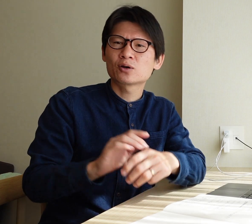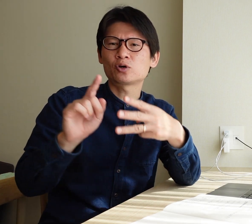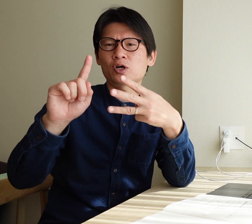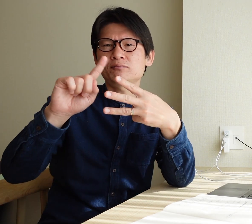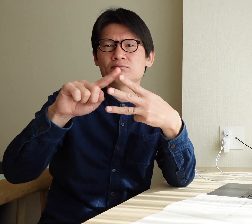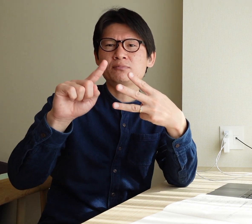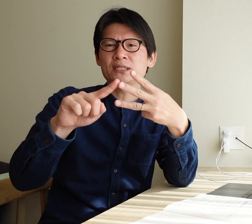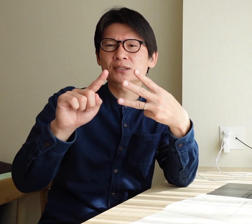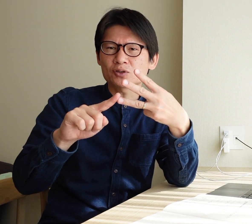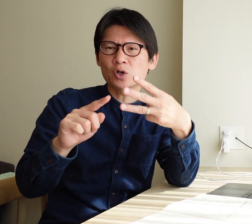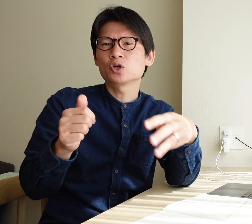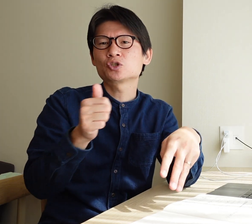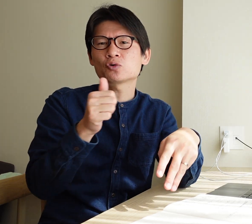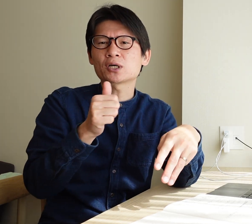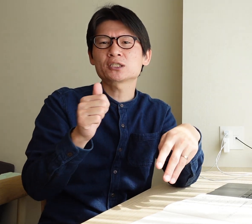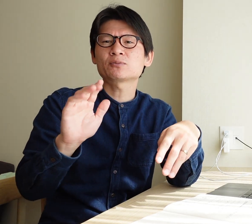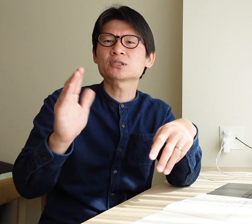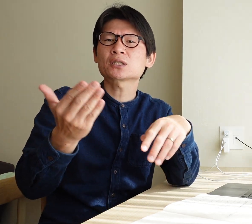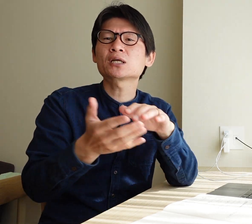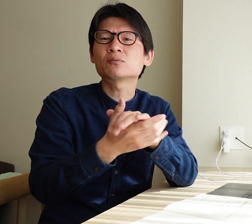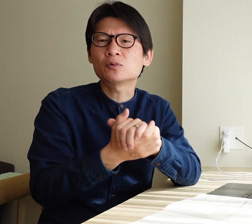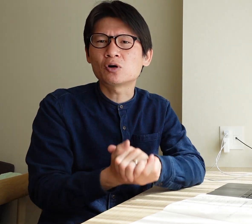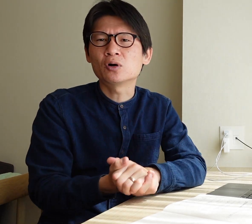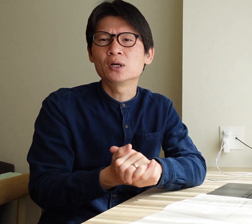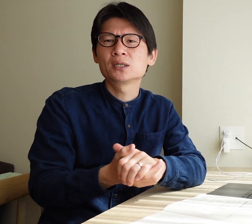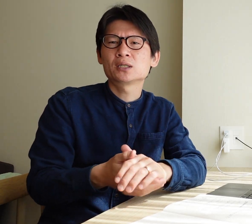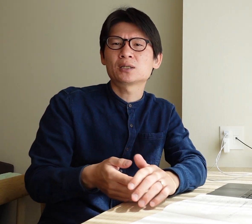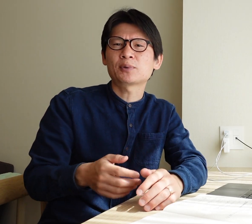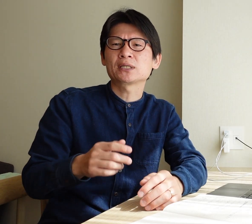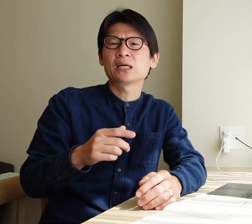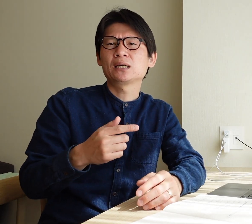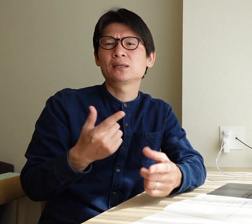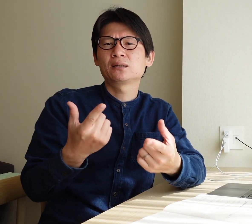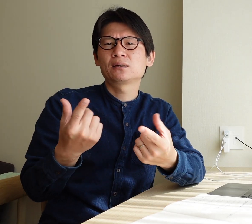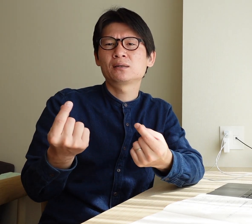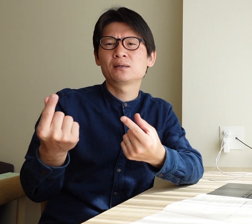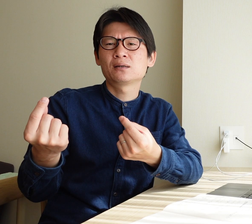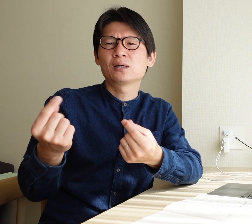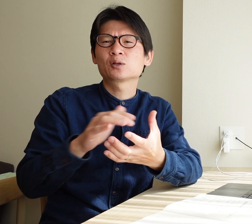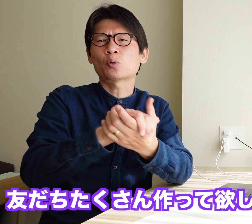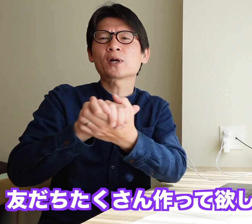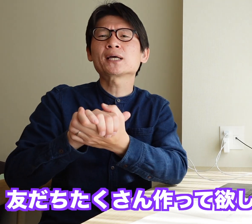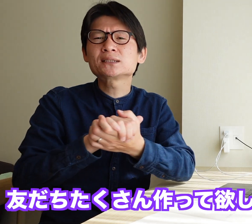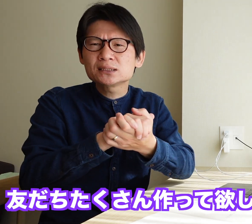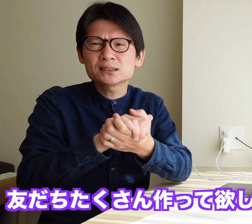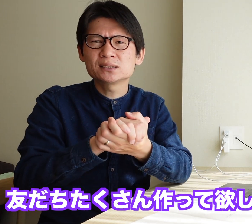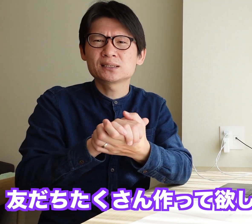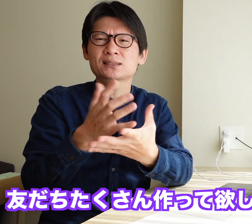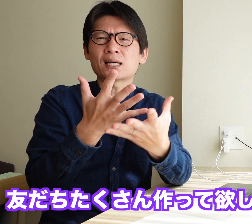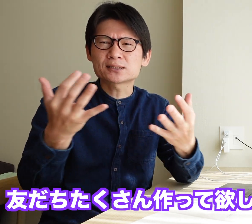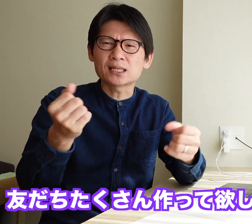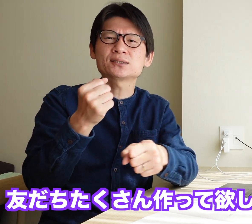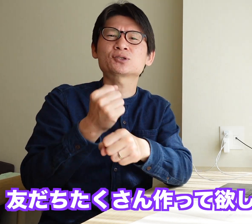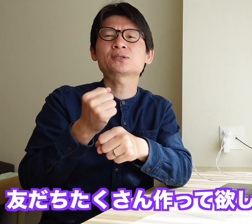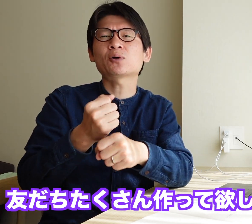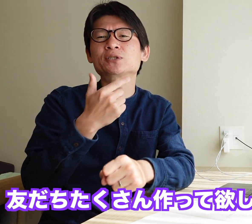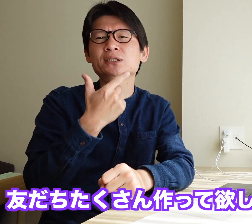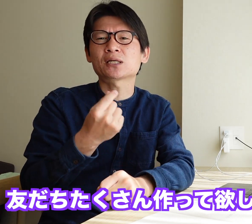この3つを紹介しましたけれども、やっぱり友達たくさん作ってほしいなと